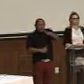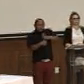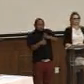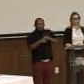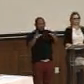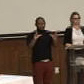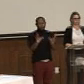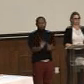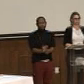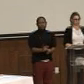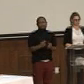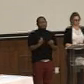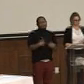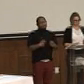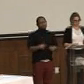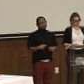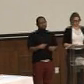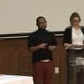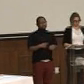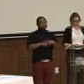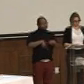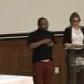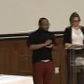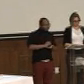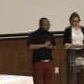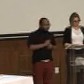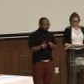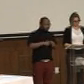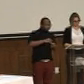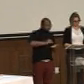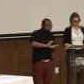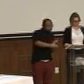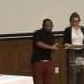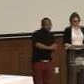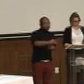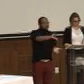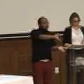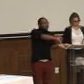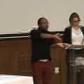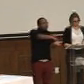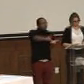e repassar isso para os campi que efetivamente